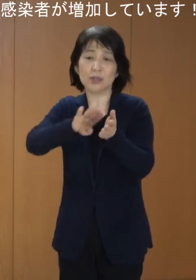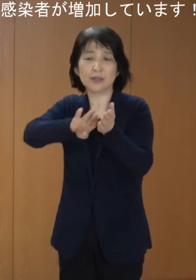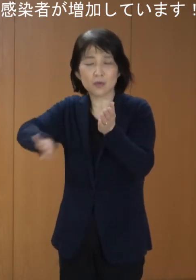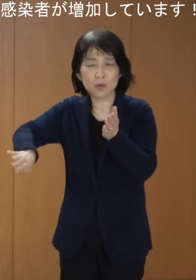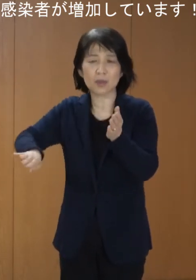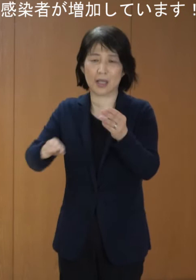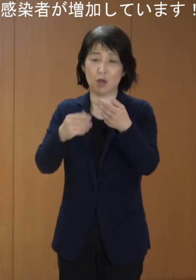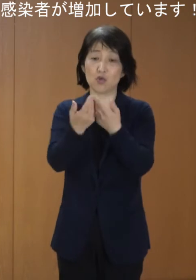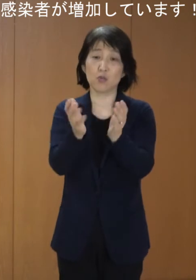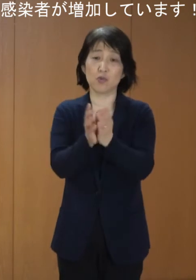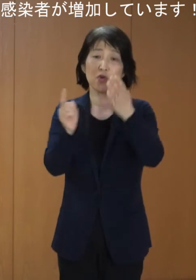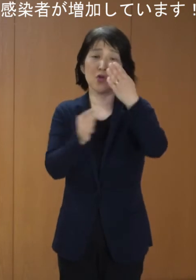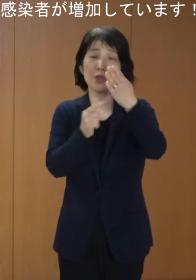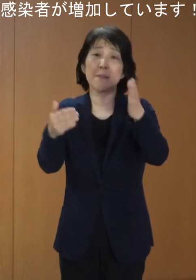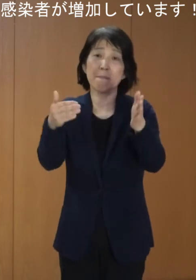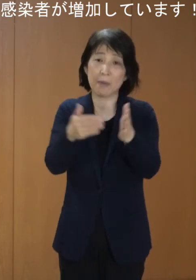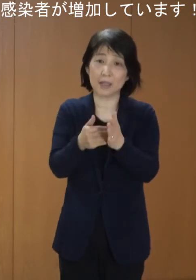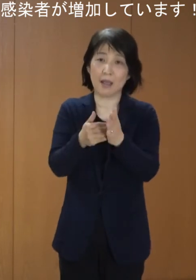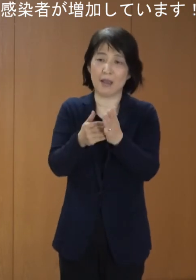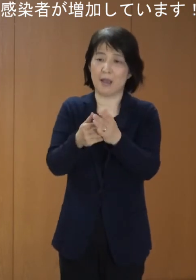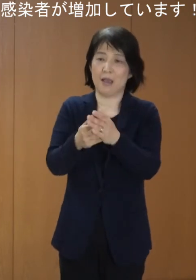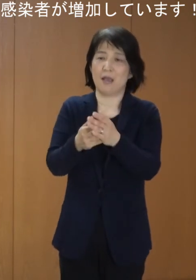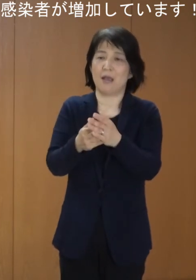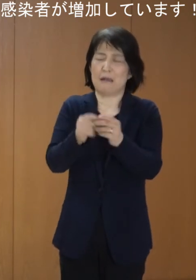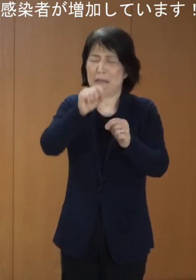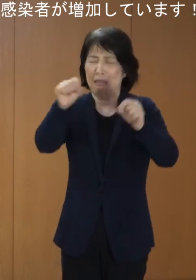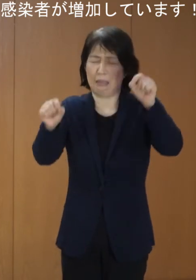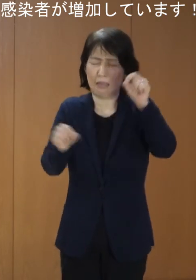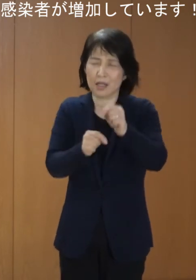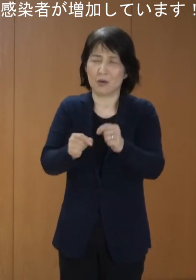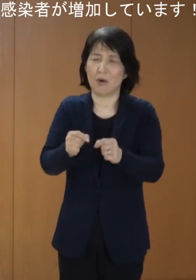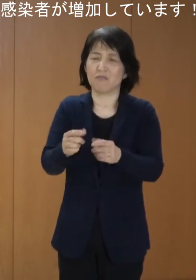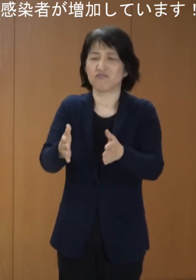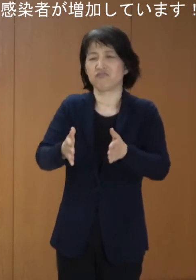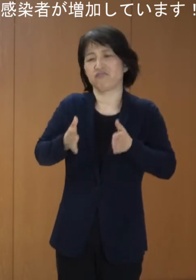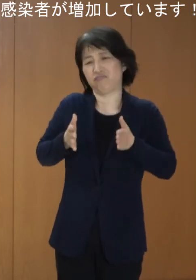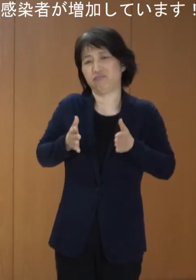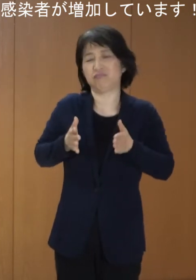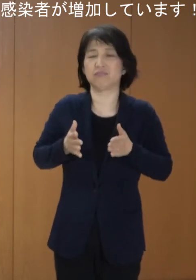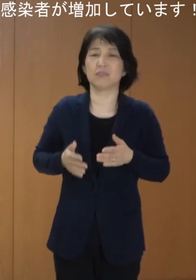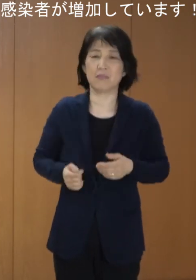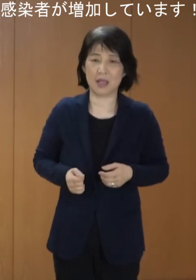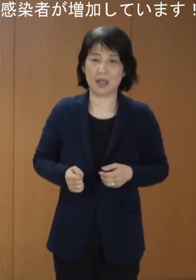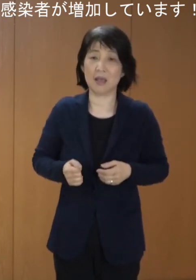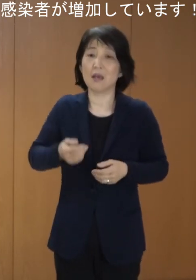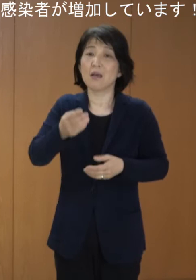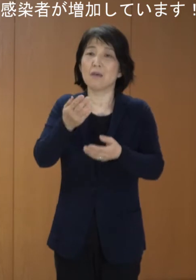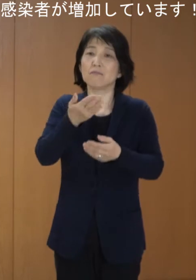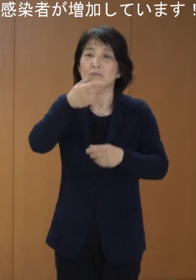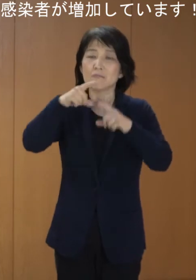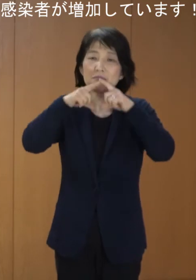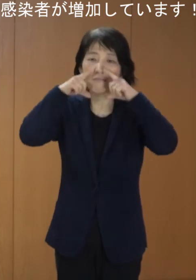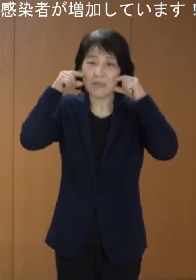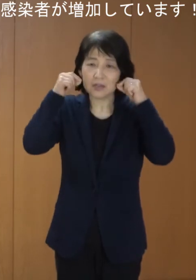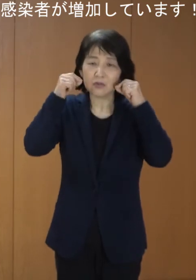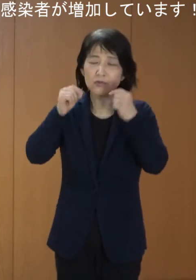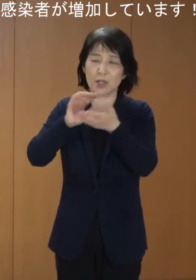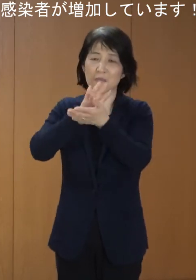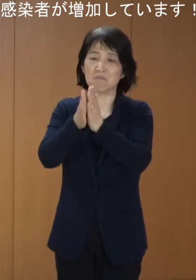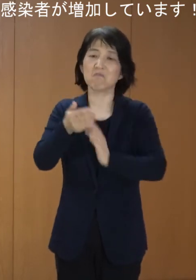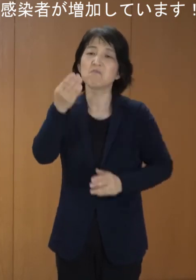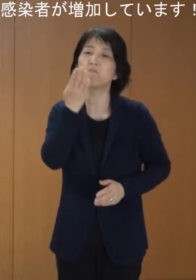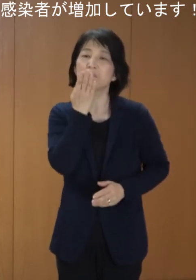し、長時間の飲食は控え、会話の際は扇子やマスク等により飛沫を防止してください